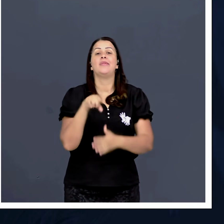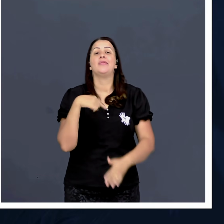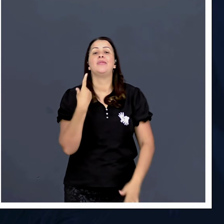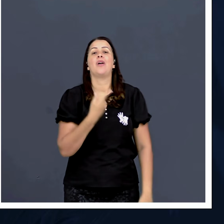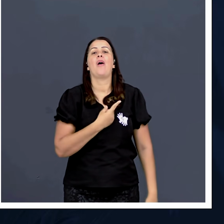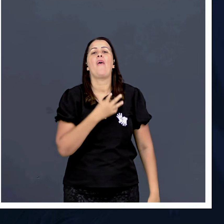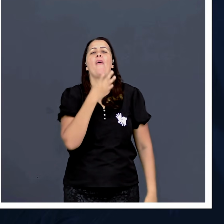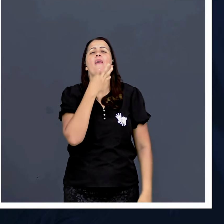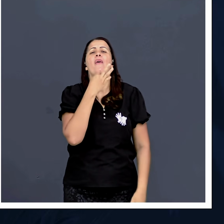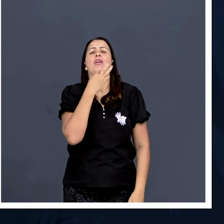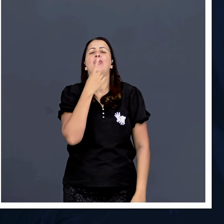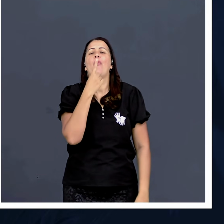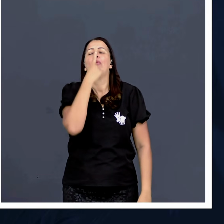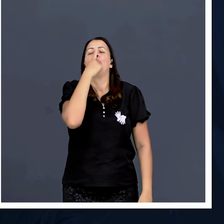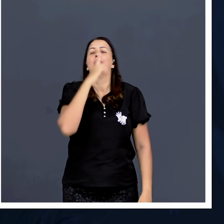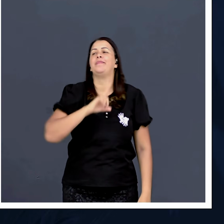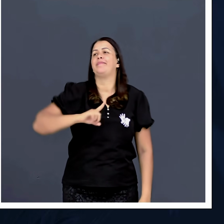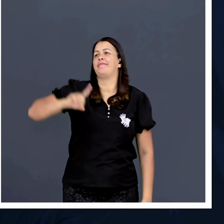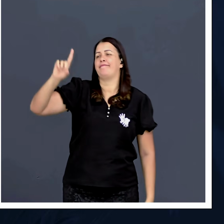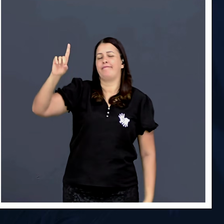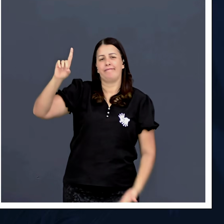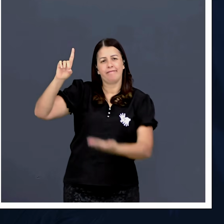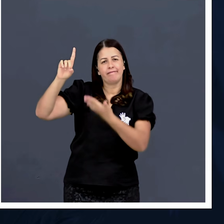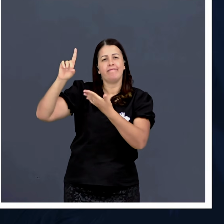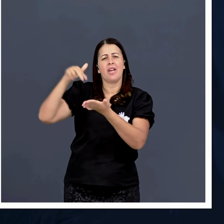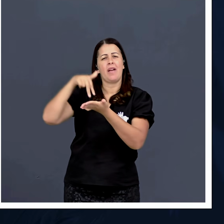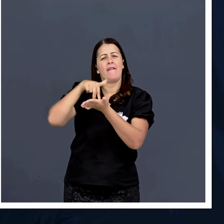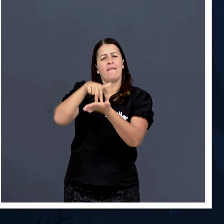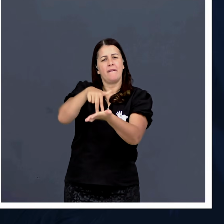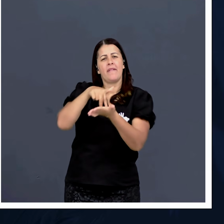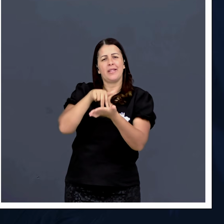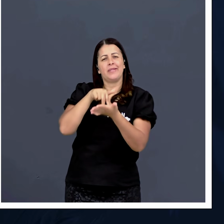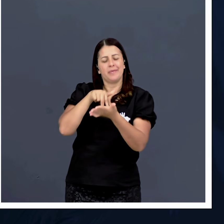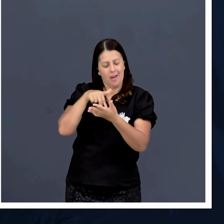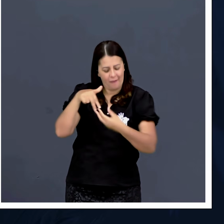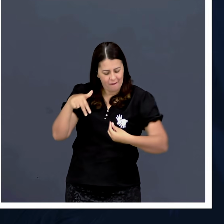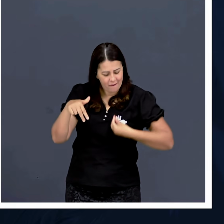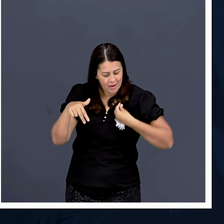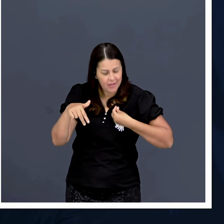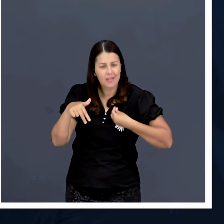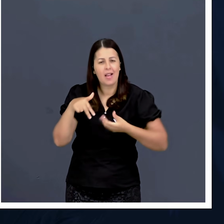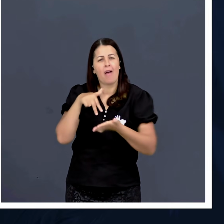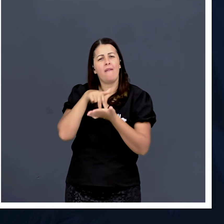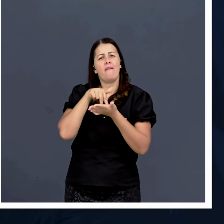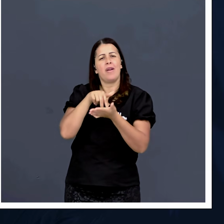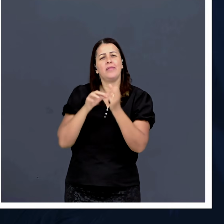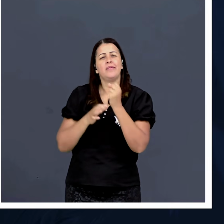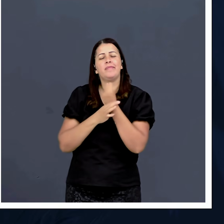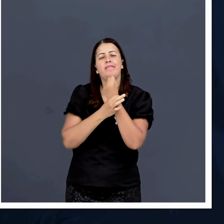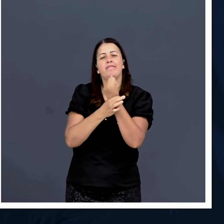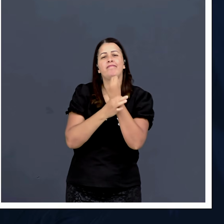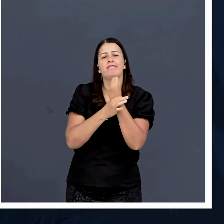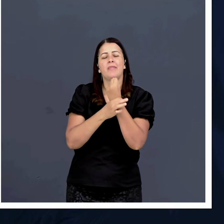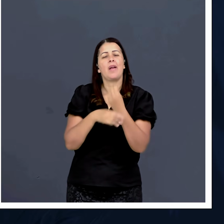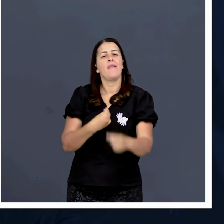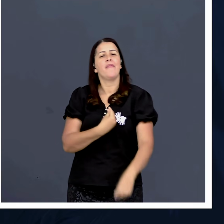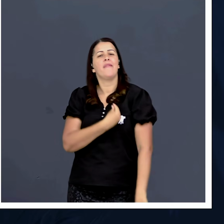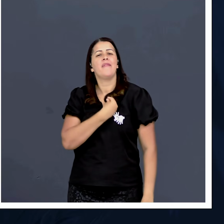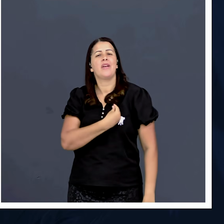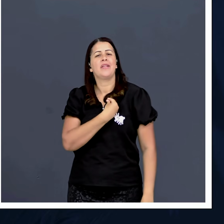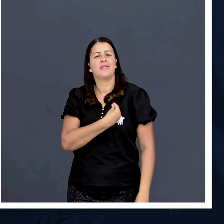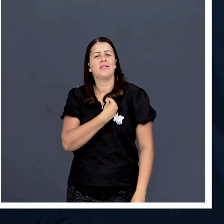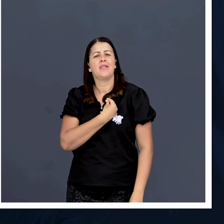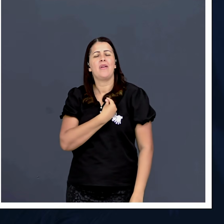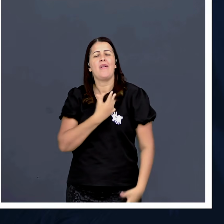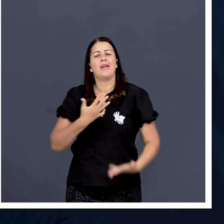o conhecemos. A firmeza da nossa vida, a firmeza que nos faz viver uma